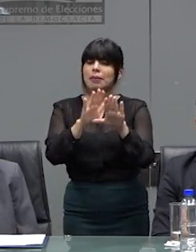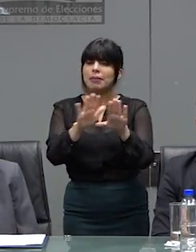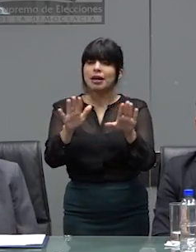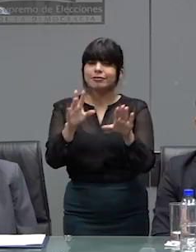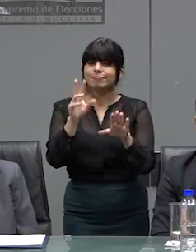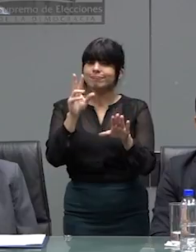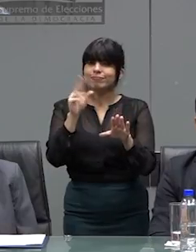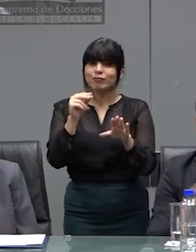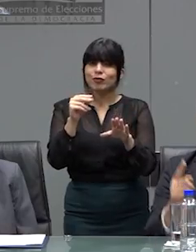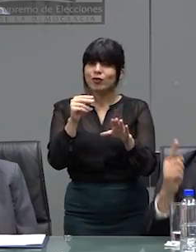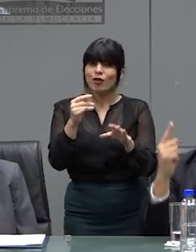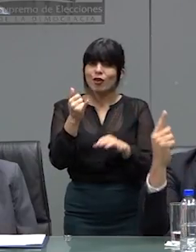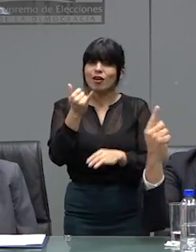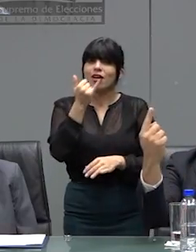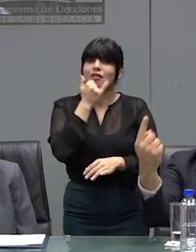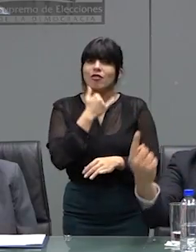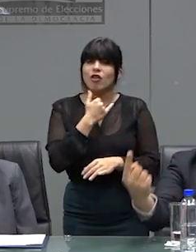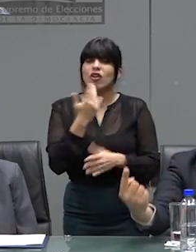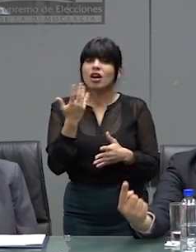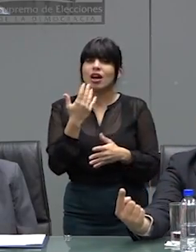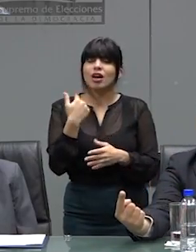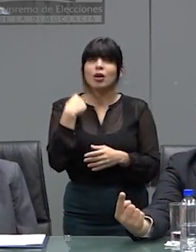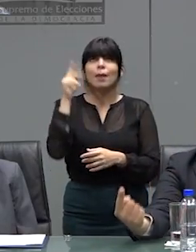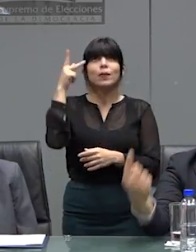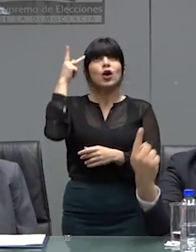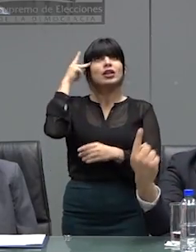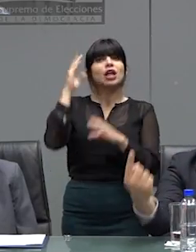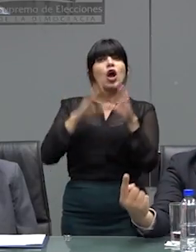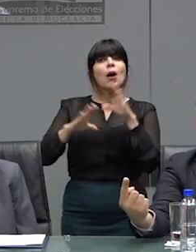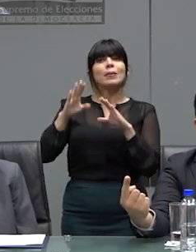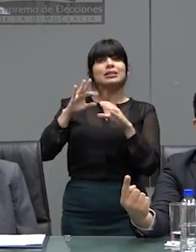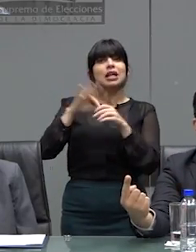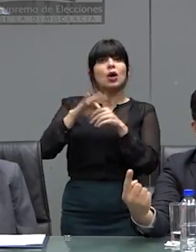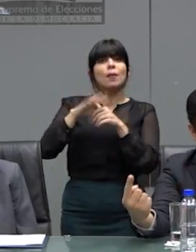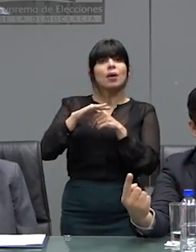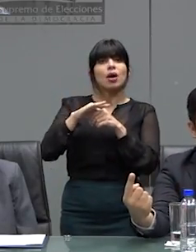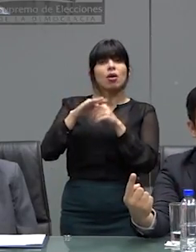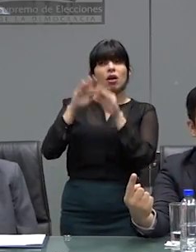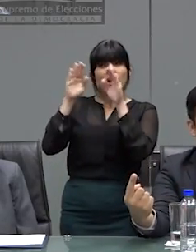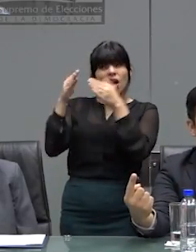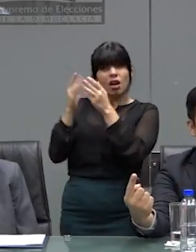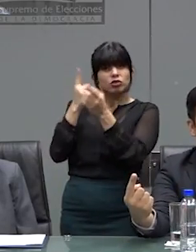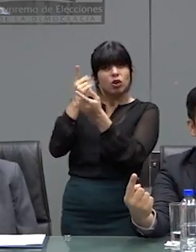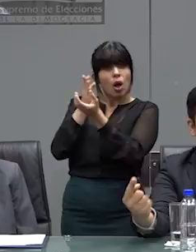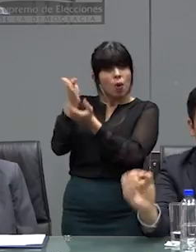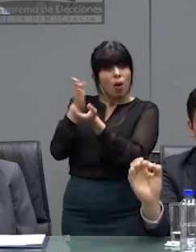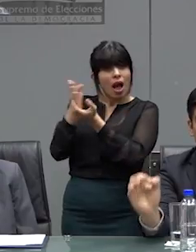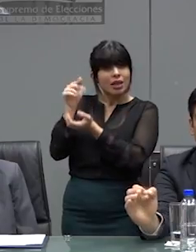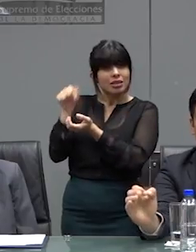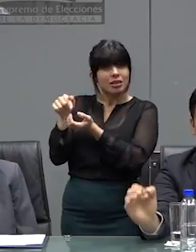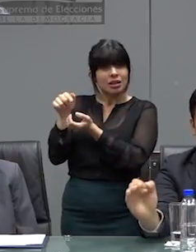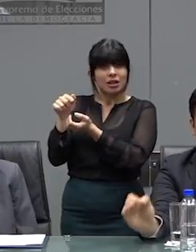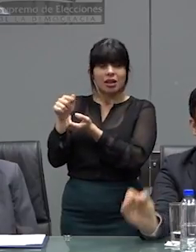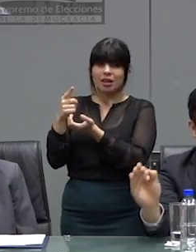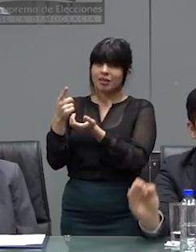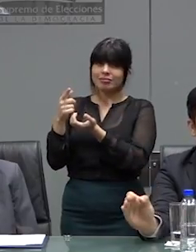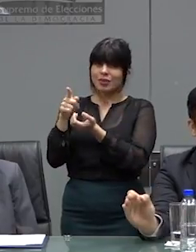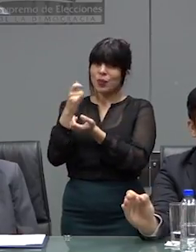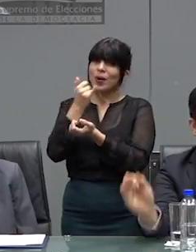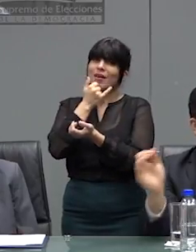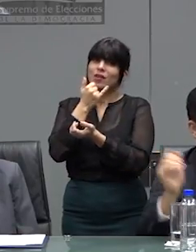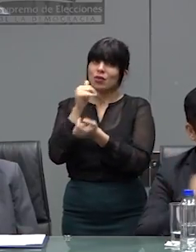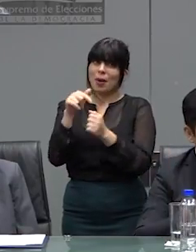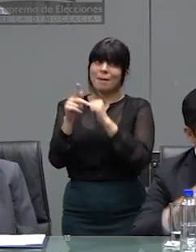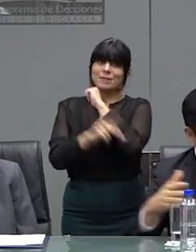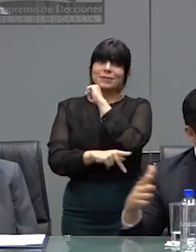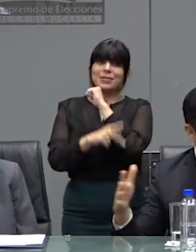cometamos el error de centrar nuestra política comercial y agropecuaria en el aguacate. Eso es un error estratégico para un